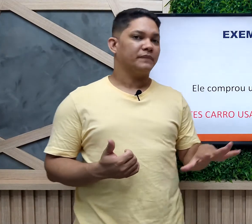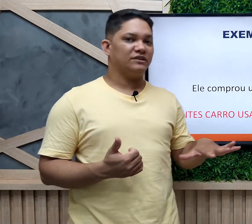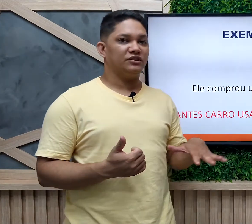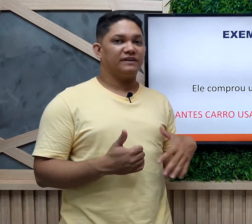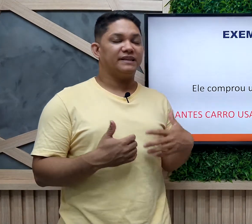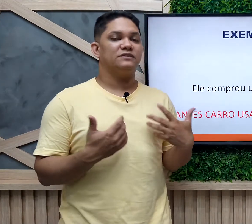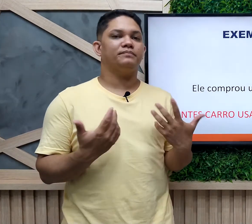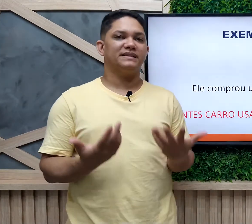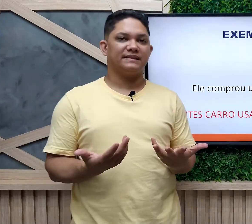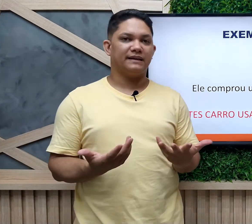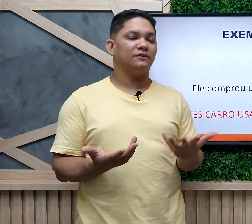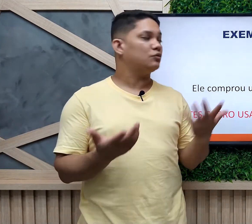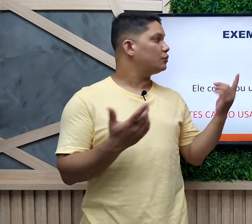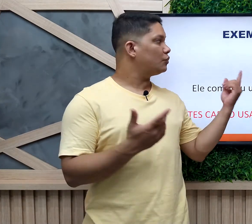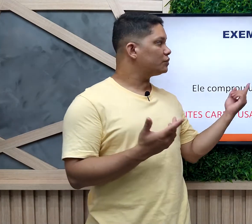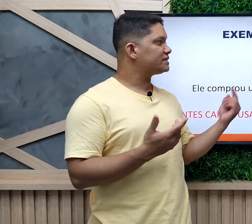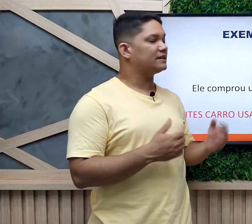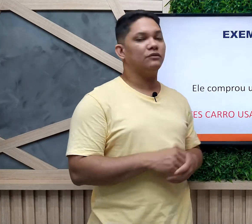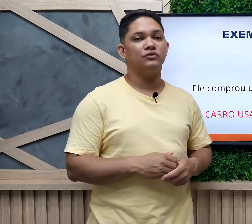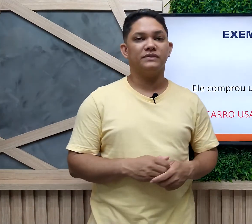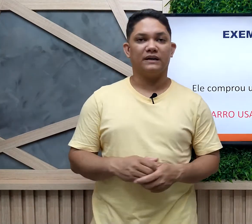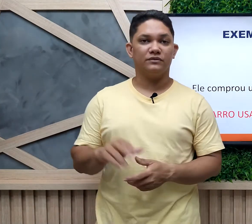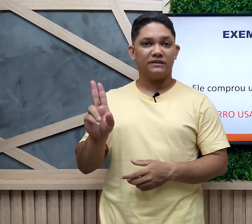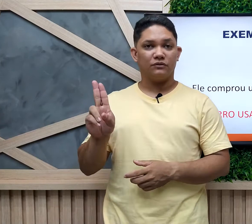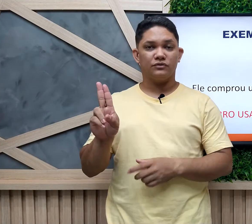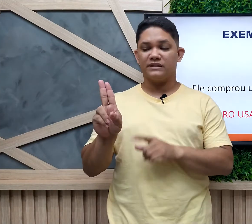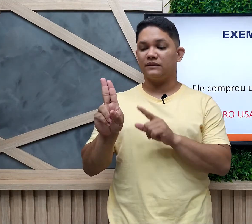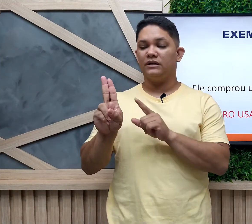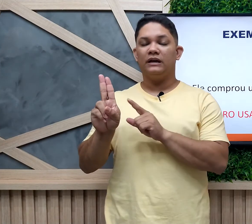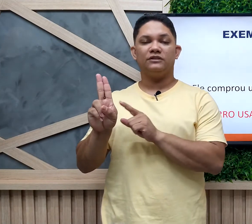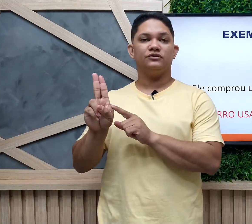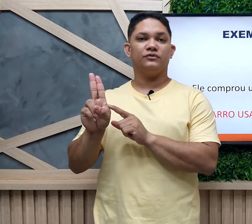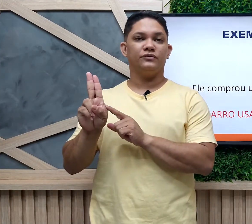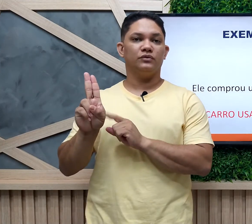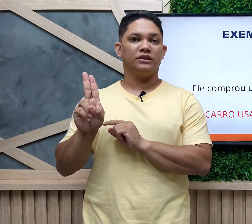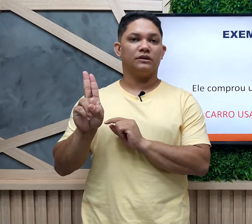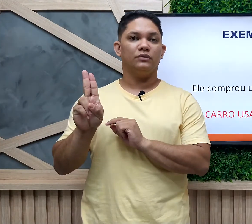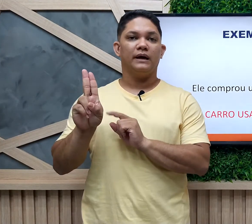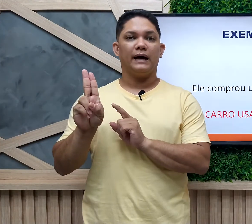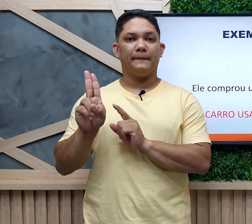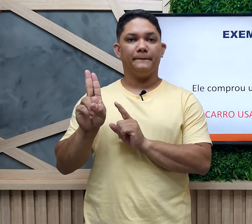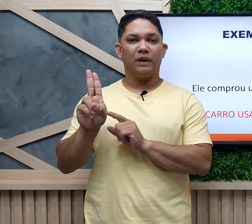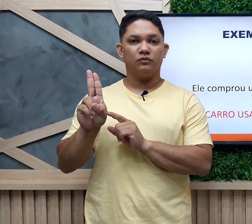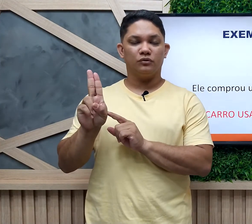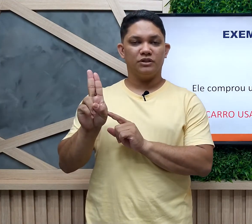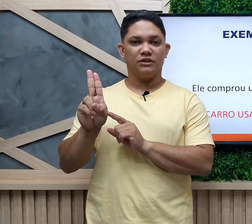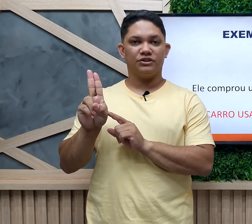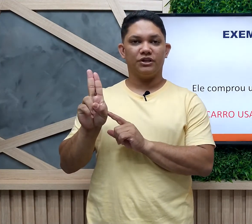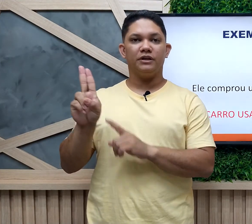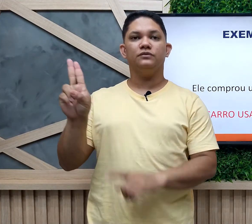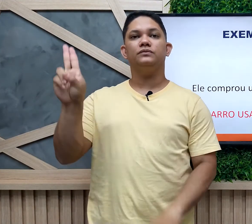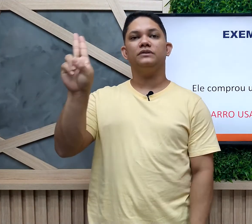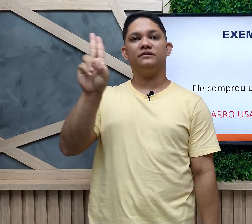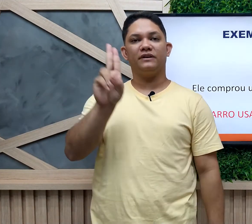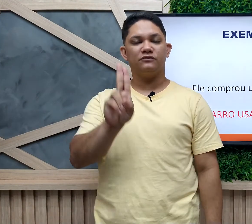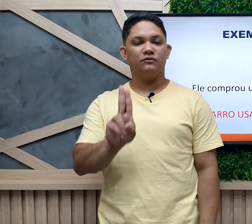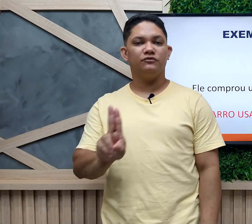gente vai ter que expressar com o sinal de usado. O sinal de usado, a gente configura então a mão dominante em 1 e faz um